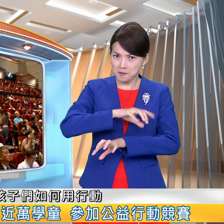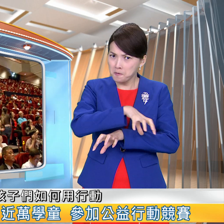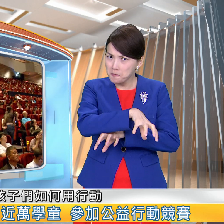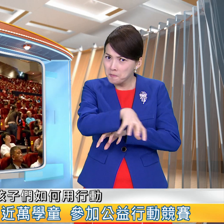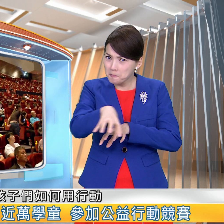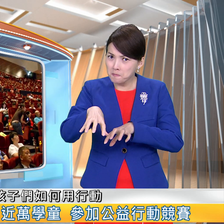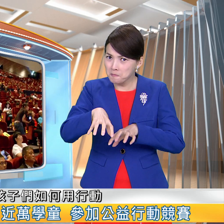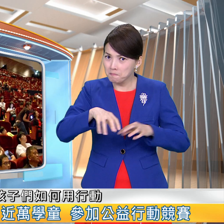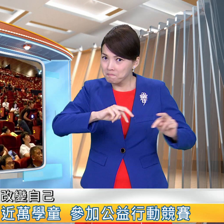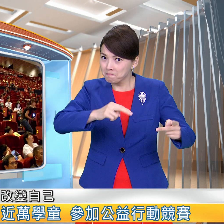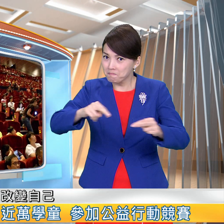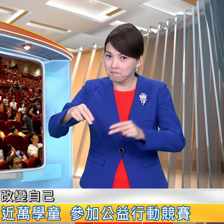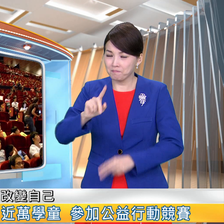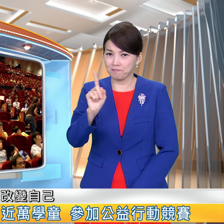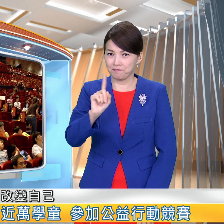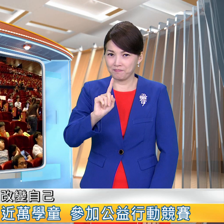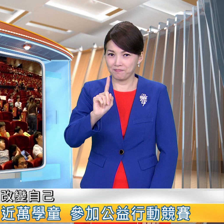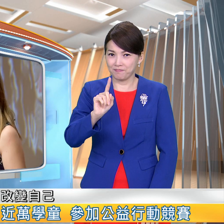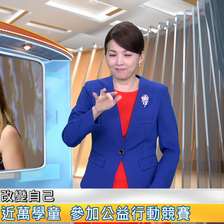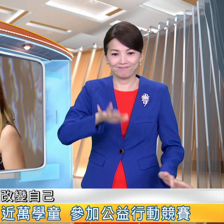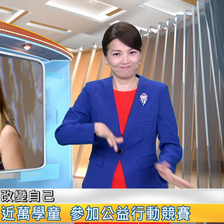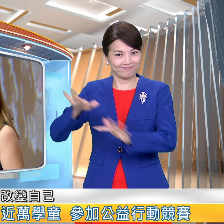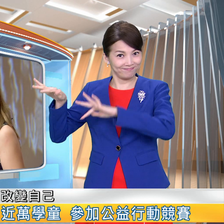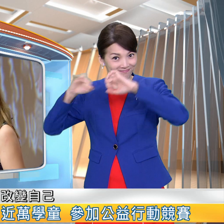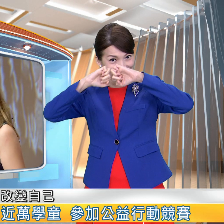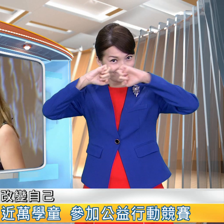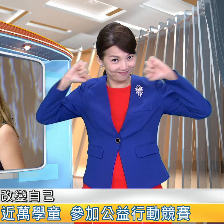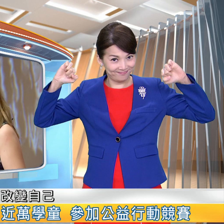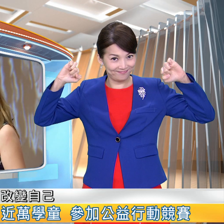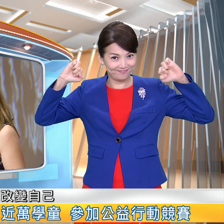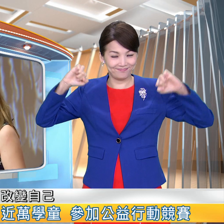用行动来改变周遭，改变自己。